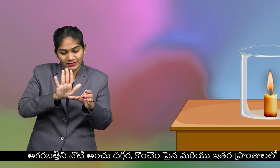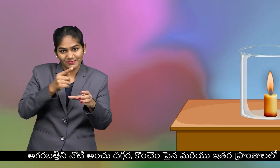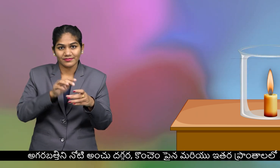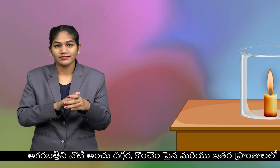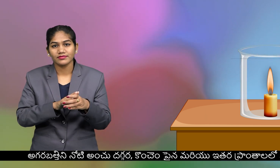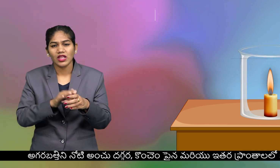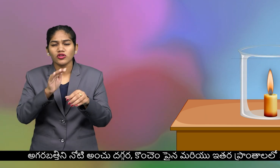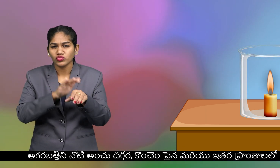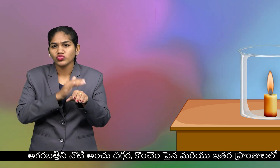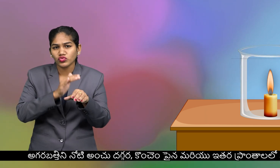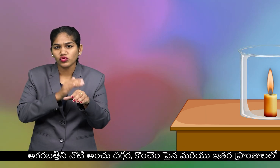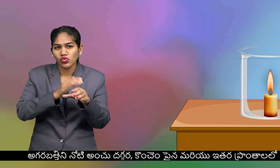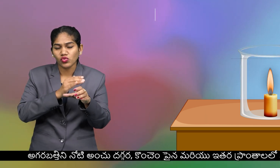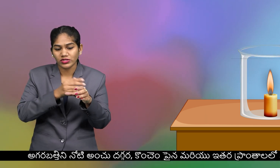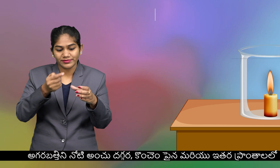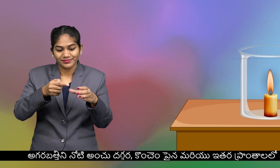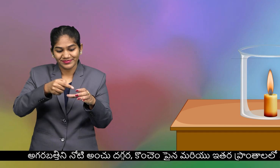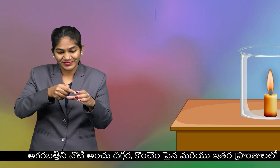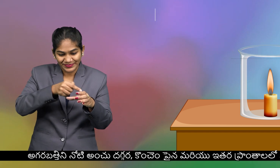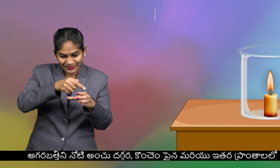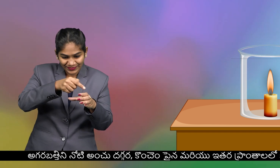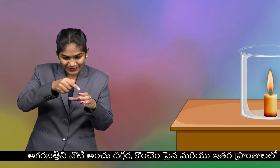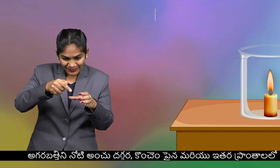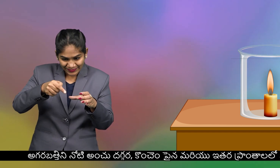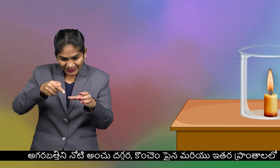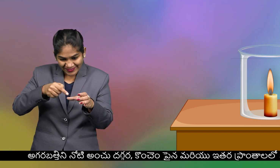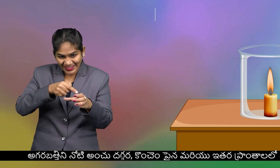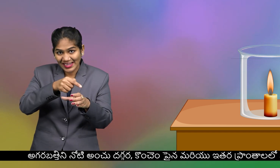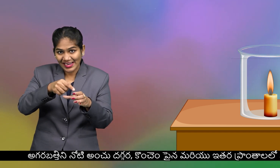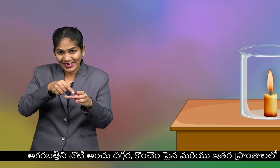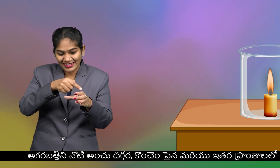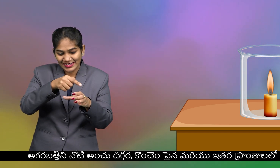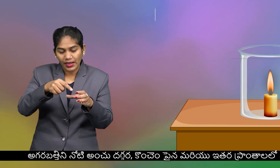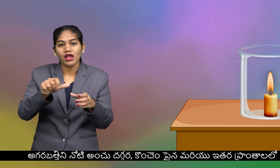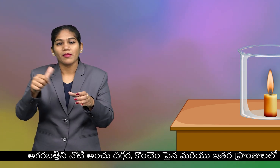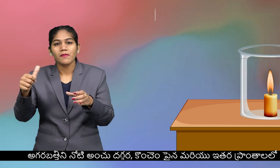కొంచెం పైన మరియు ఇతర ప్రాంతాలలో కూడా ఉంచండి.